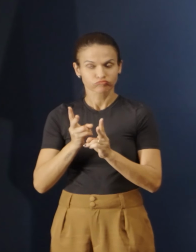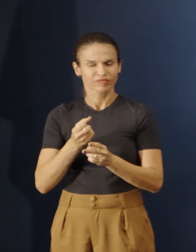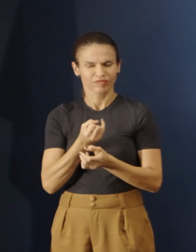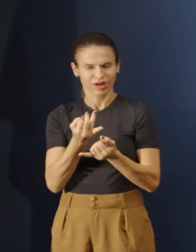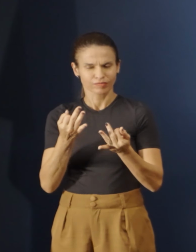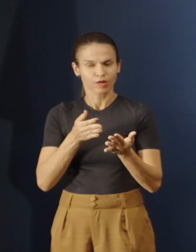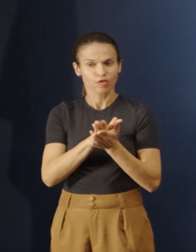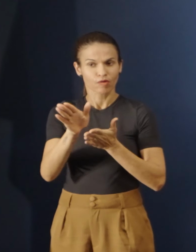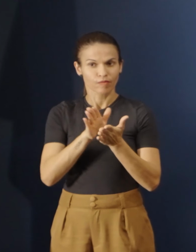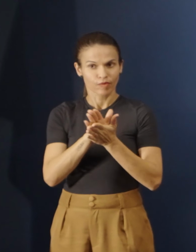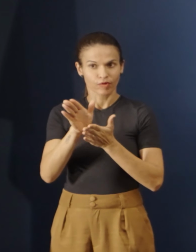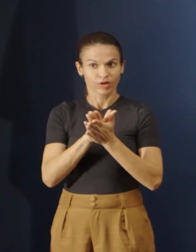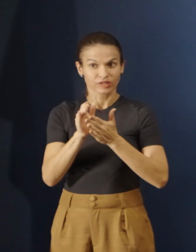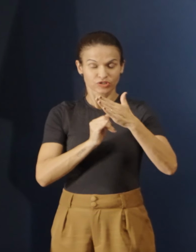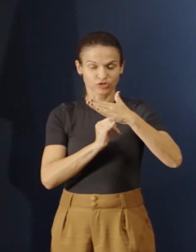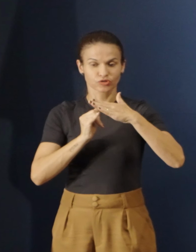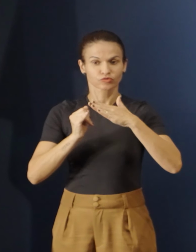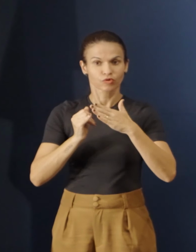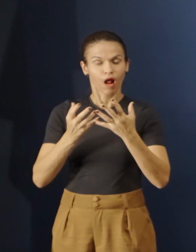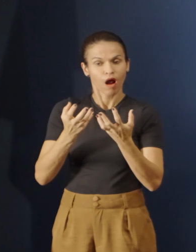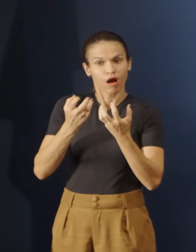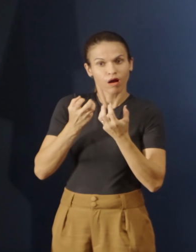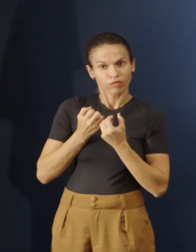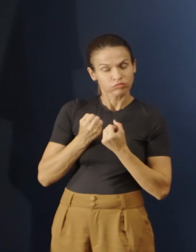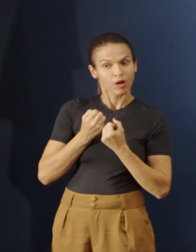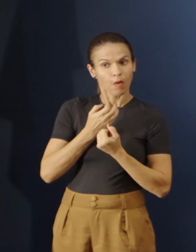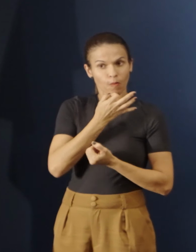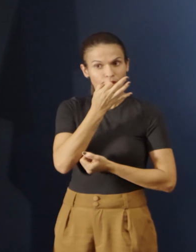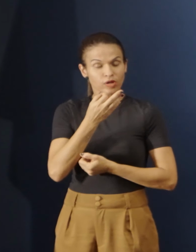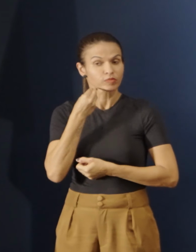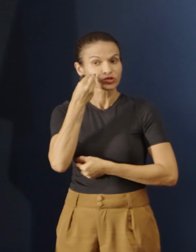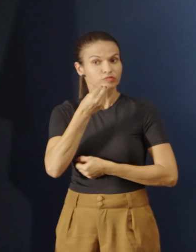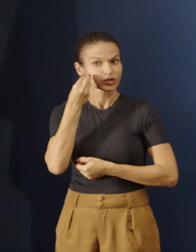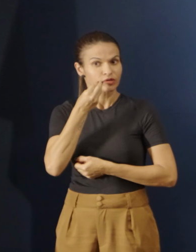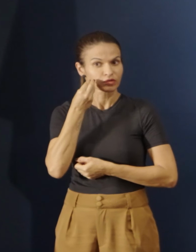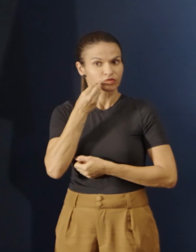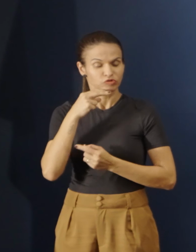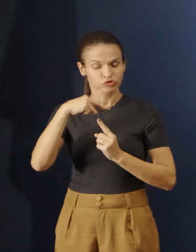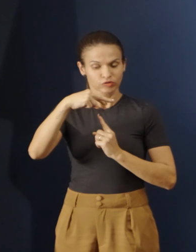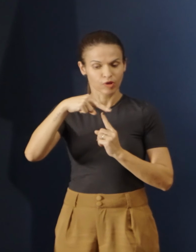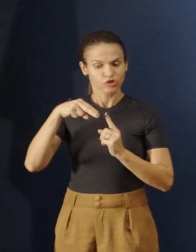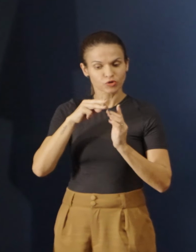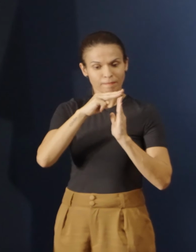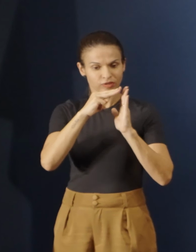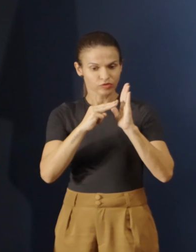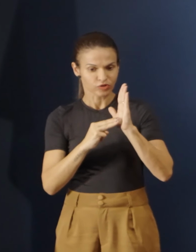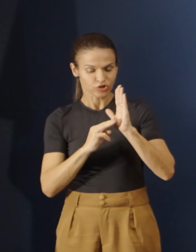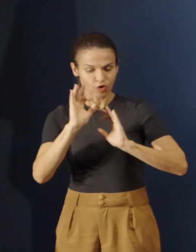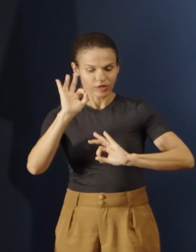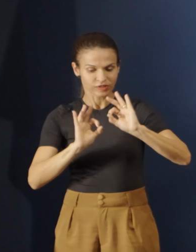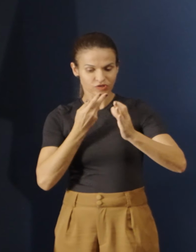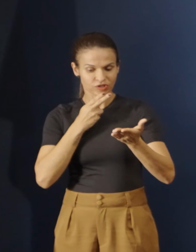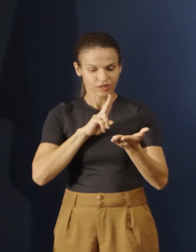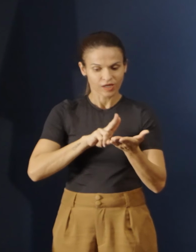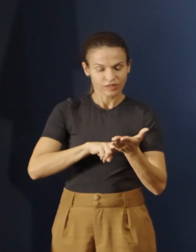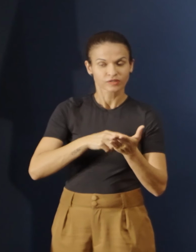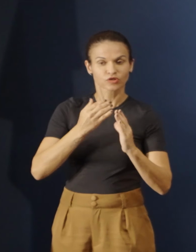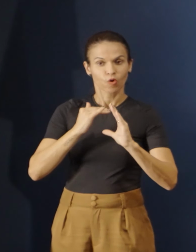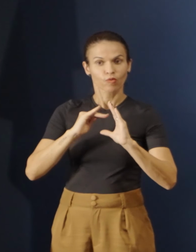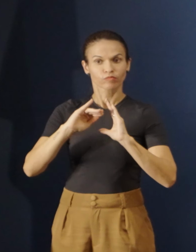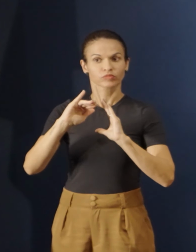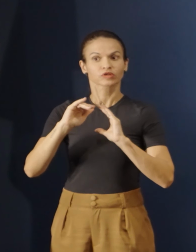publicado. Então esse instituto adquiriu uma grande, na minha opinião, experiência do ponto de vista de metodologia, de organização de cartas, de